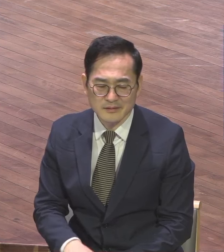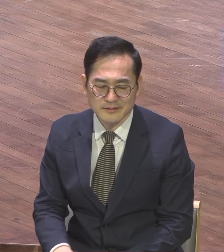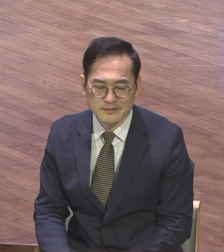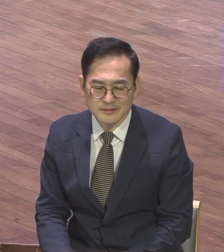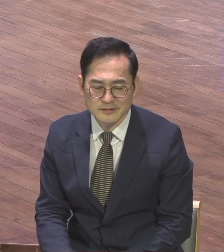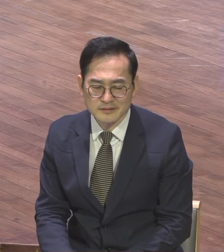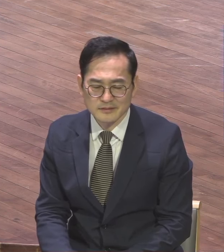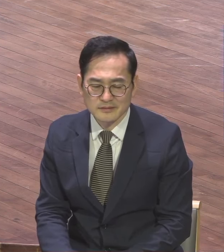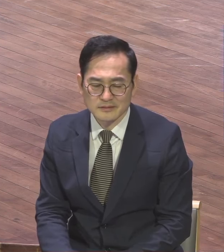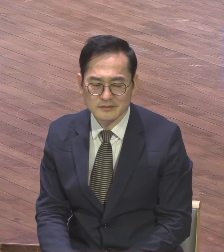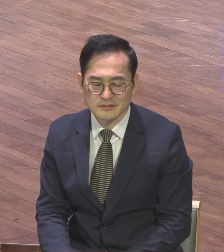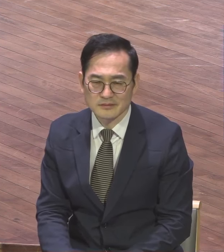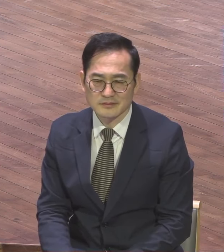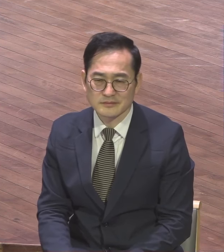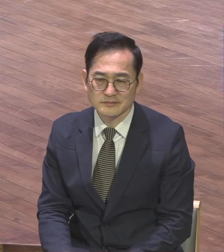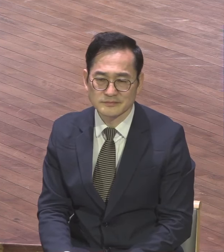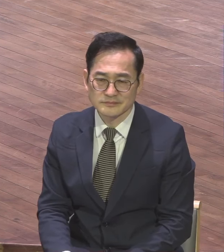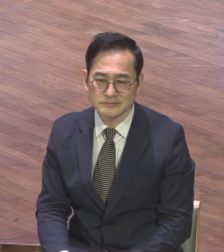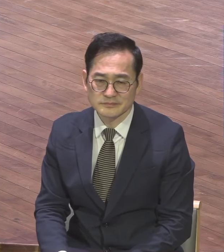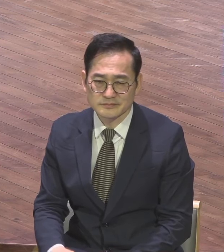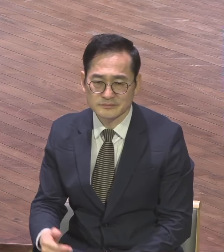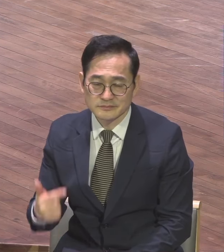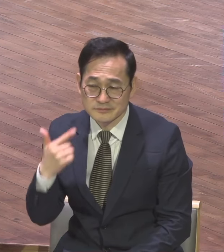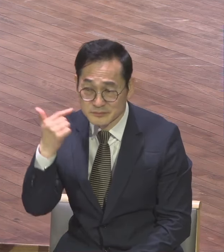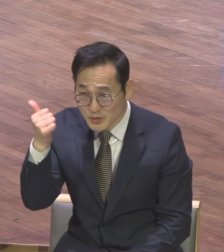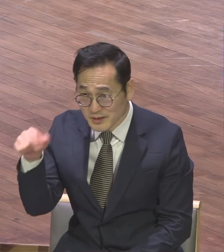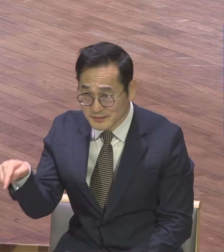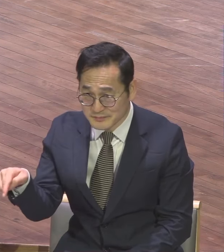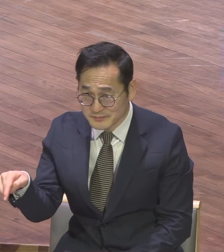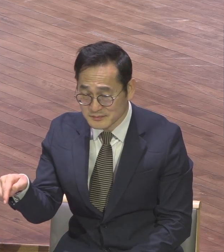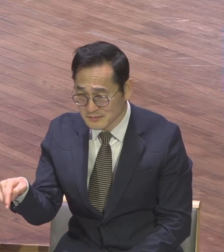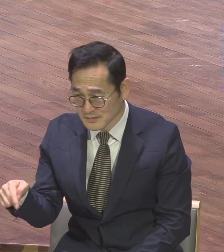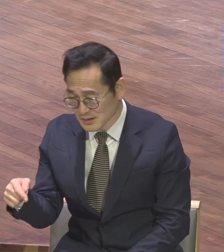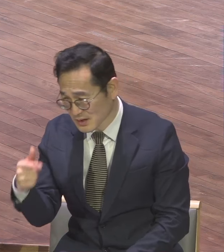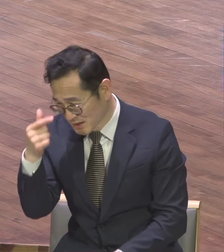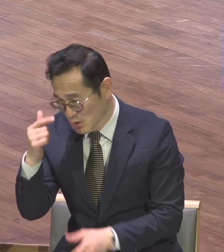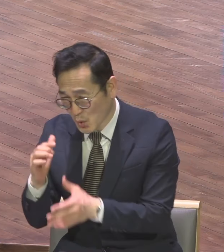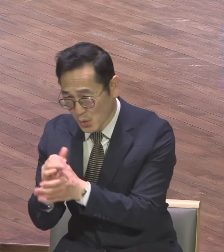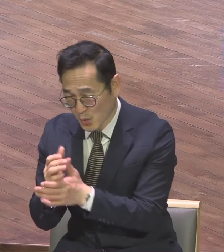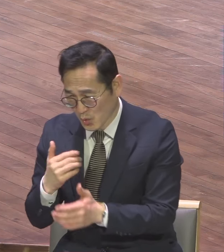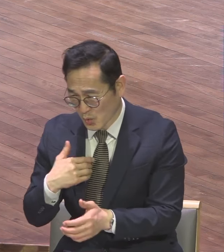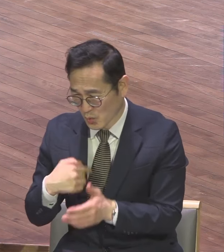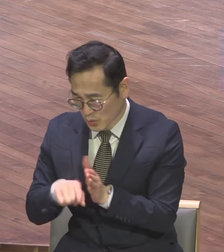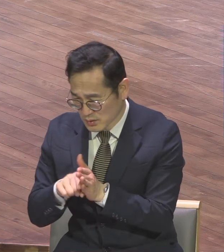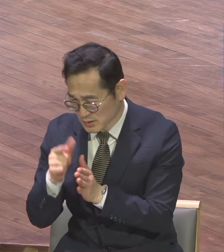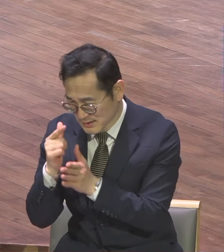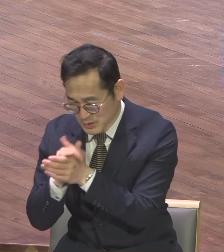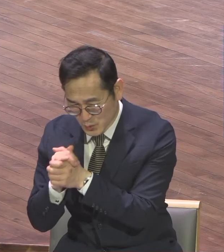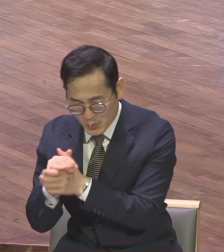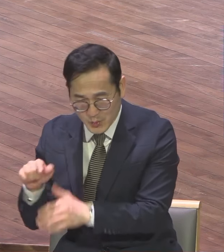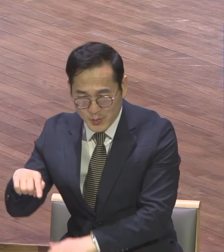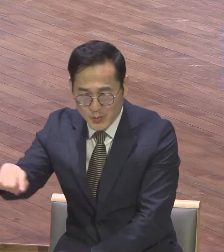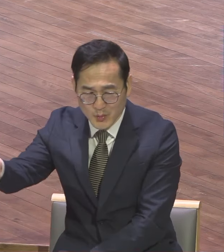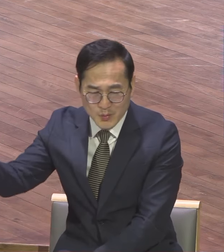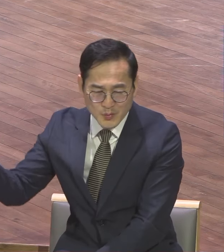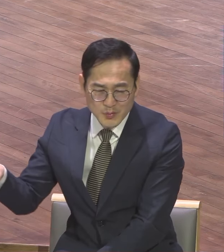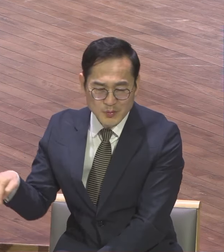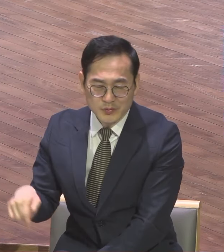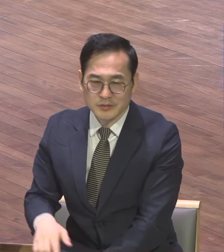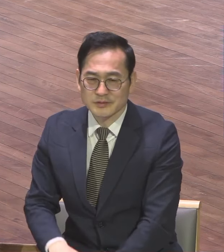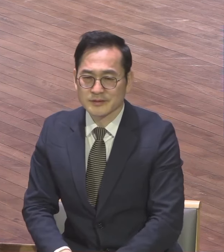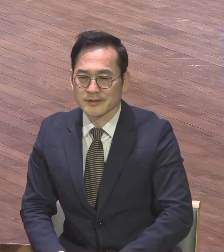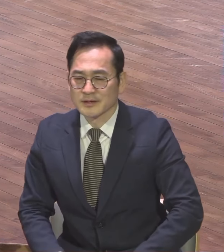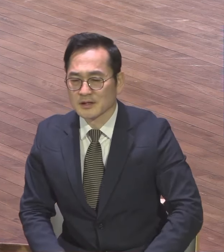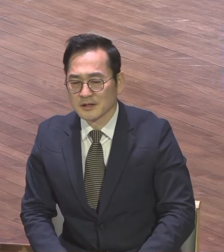담임 목사 낸 이야기 하더라고. 정명주장 낸 이야기 말 안 해요. 아 이건 저 이승훈 목사 대부분 직접